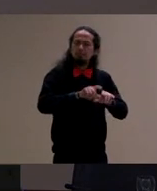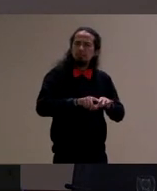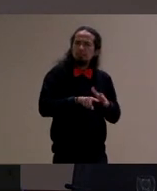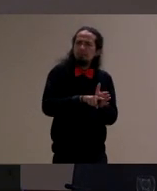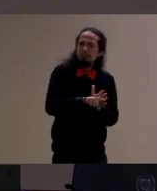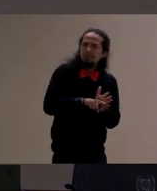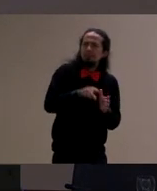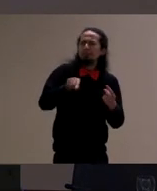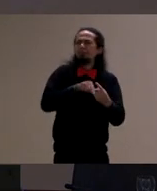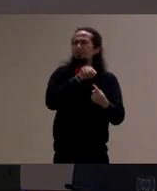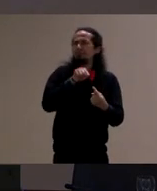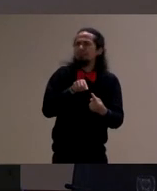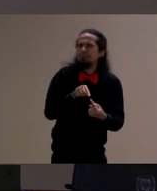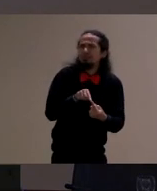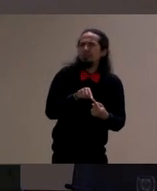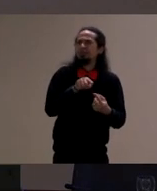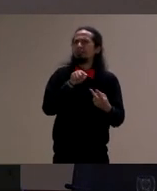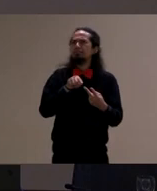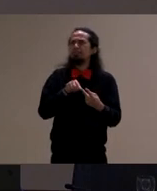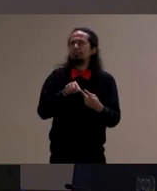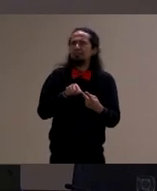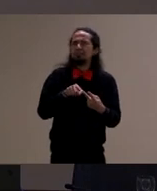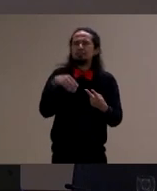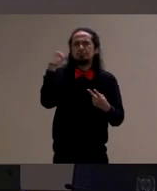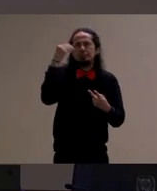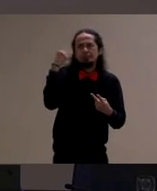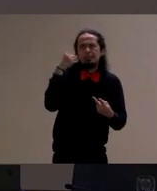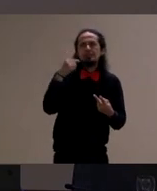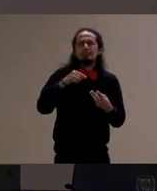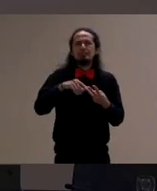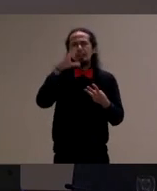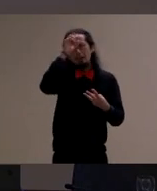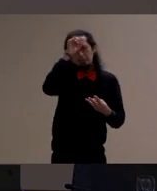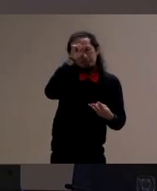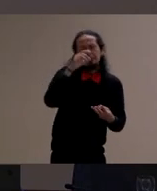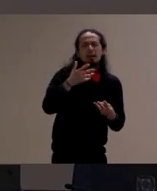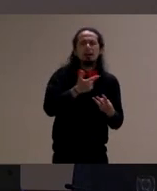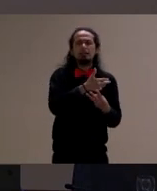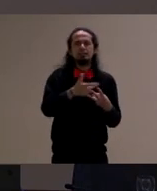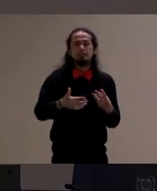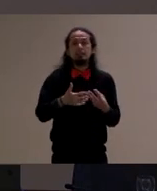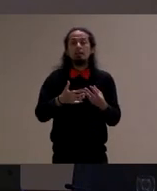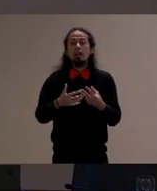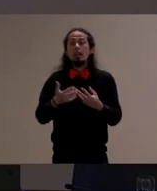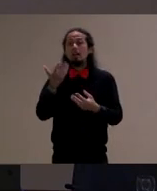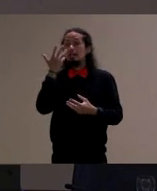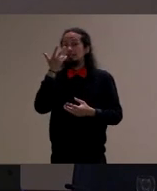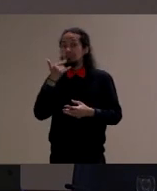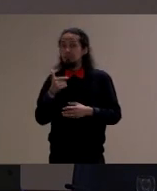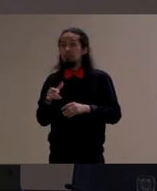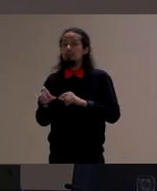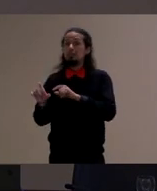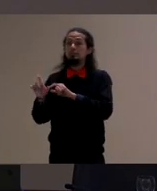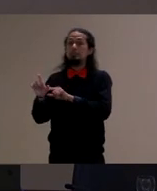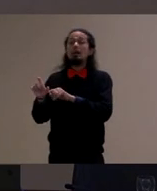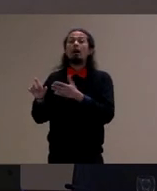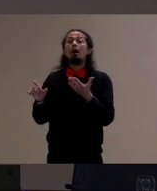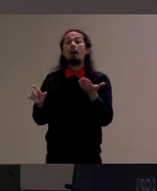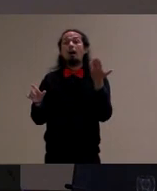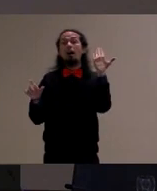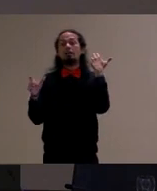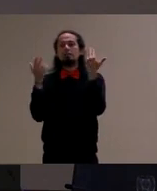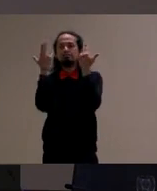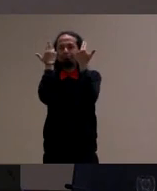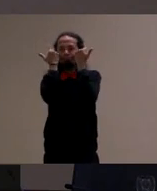objetivos de aprendizagem e desenvolvimento a passividade das Crianças ganha centralidade e